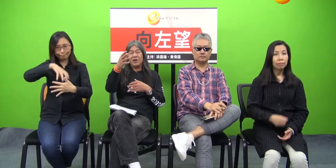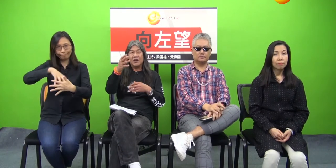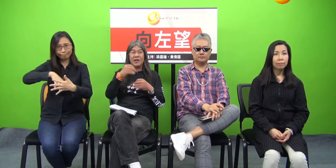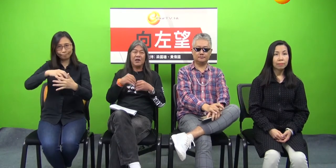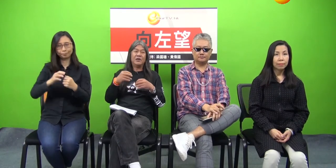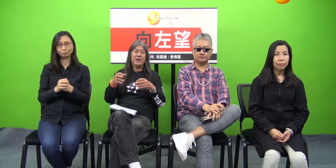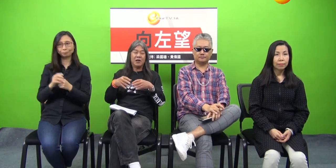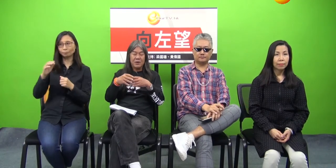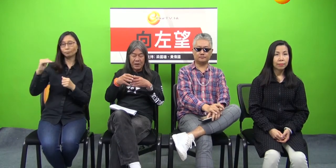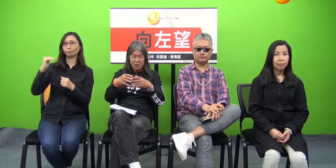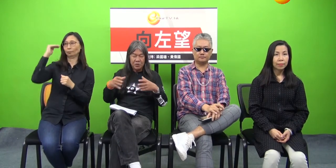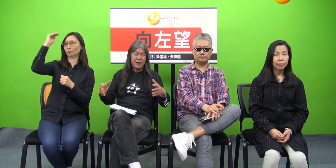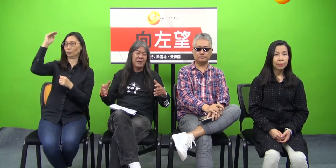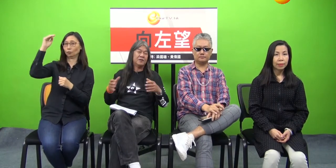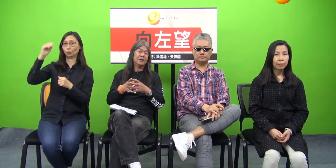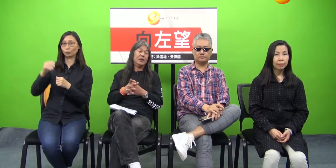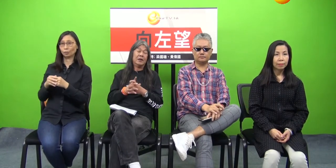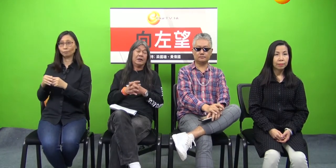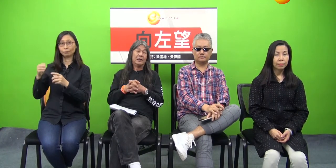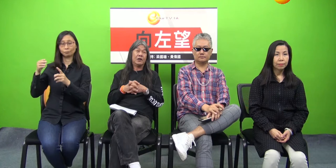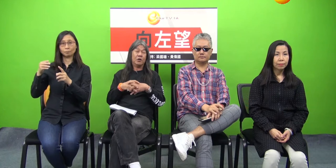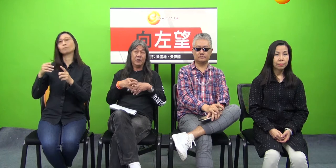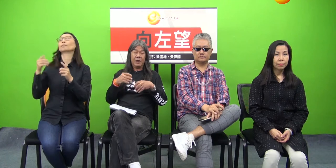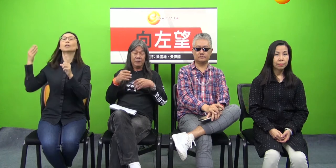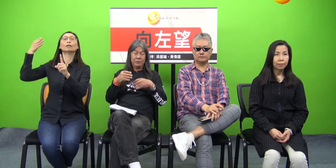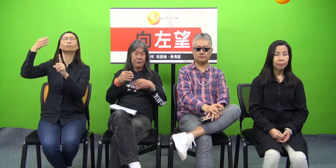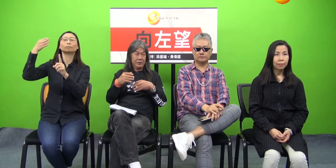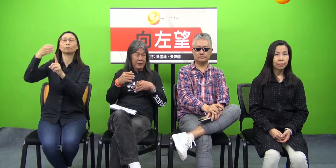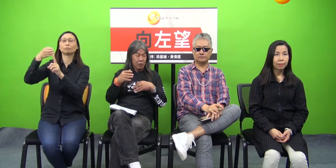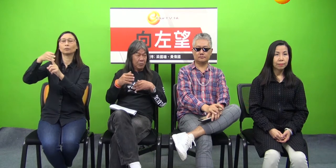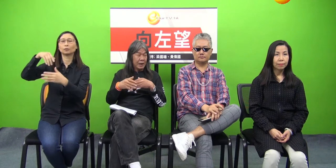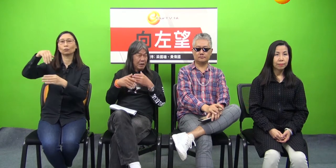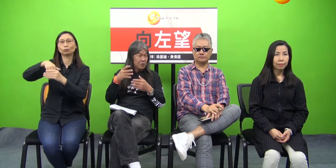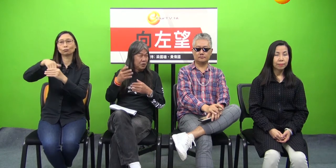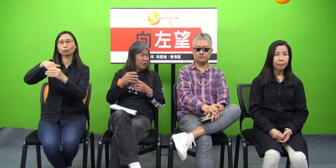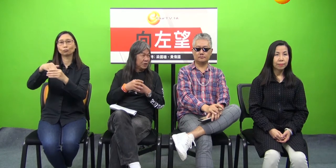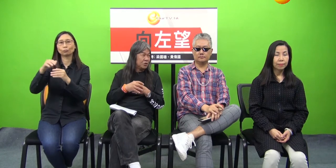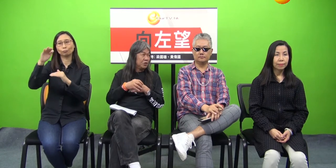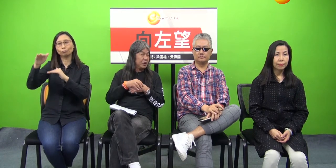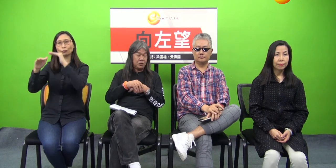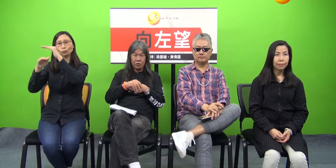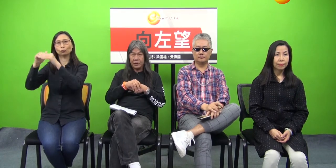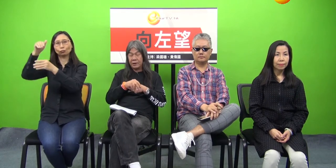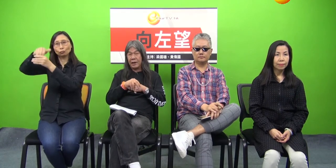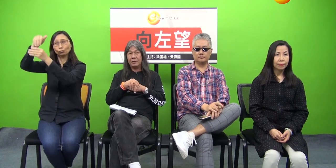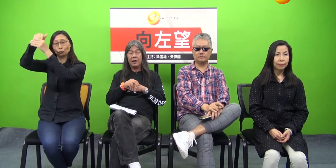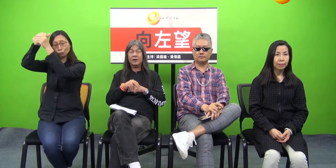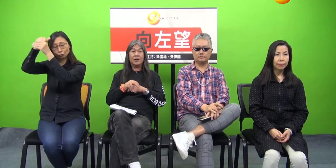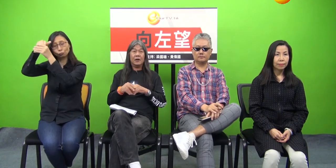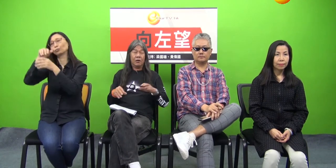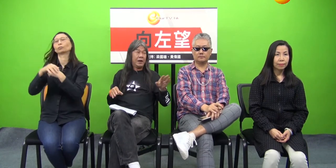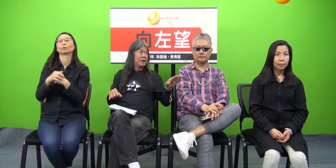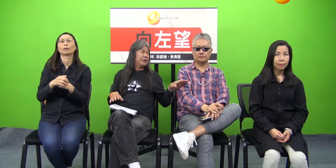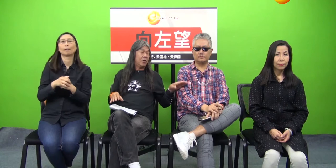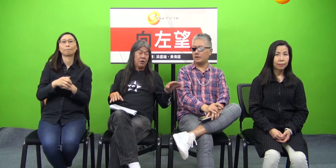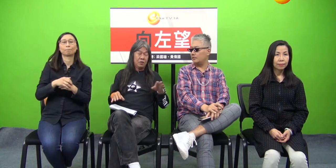以上就是由这些这样直选的人大代表呢一路这样间选上去就选这个全国人大。我